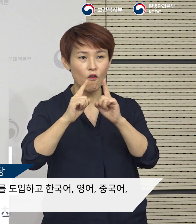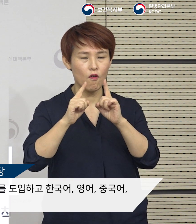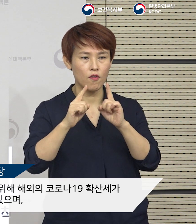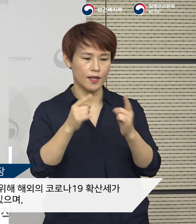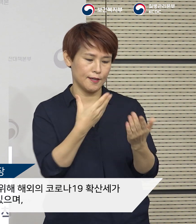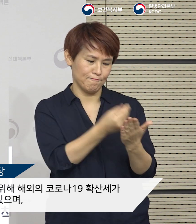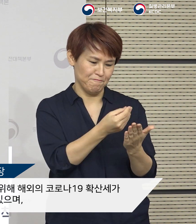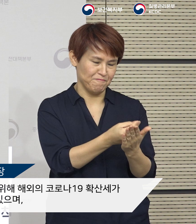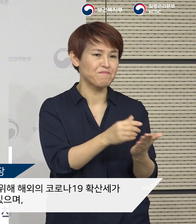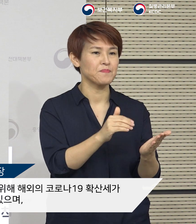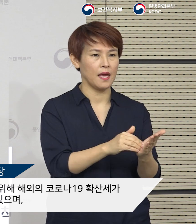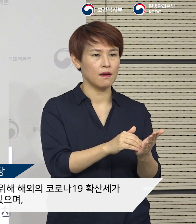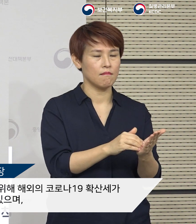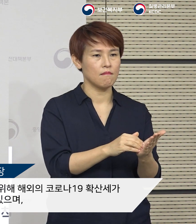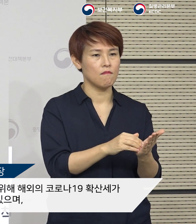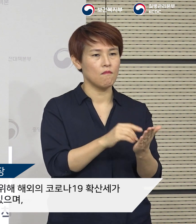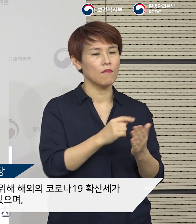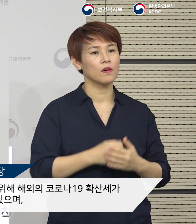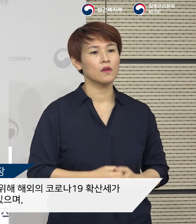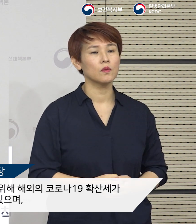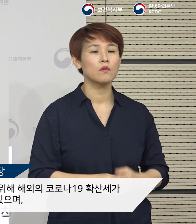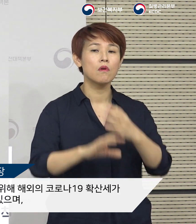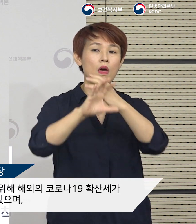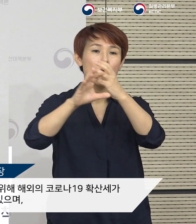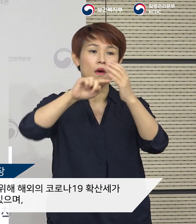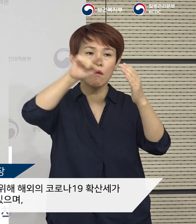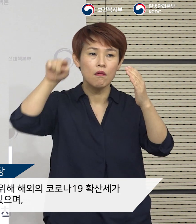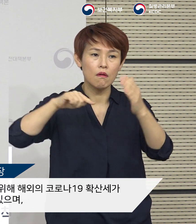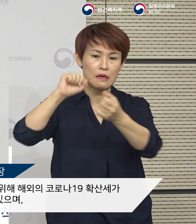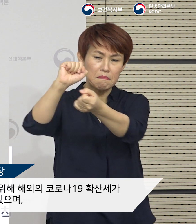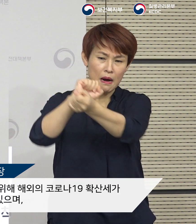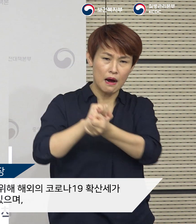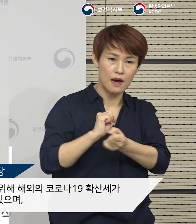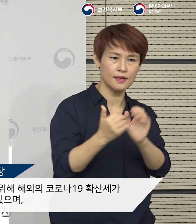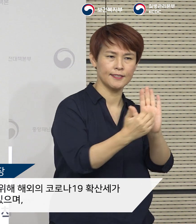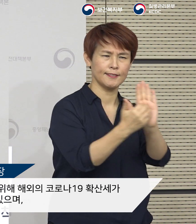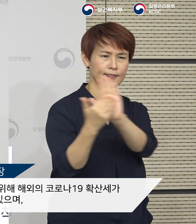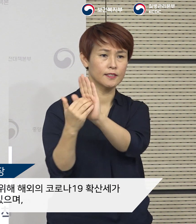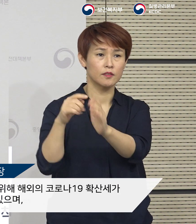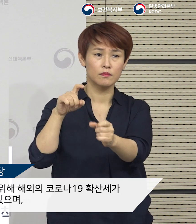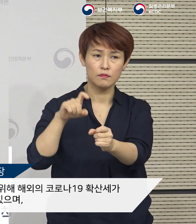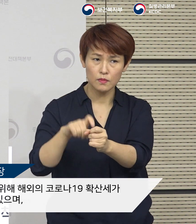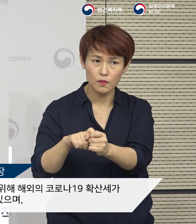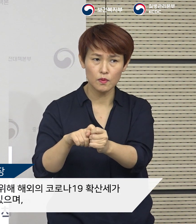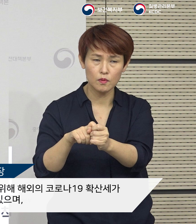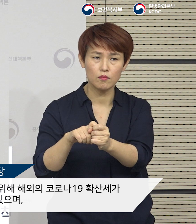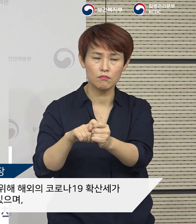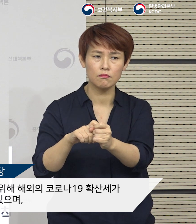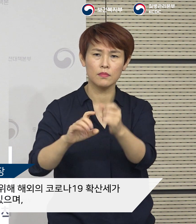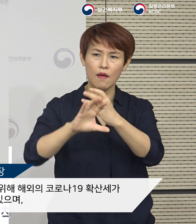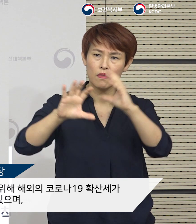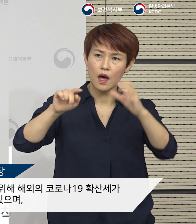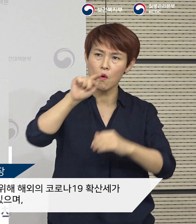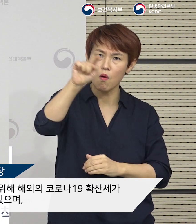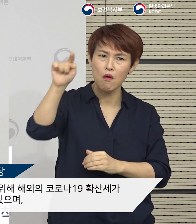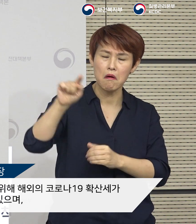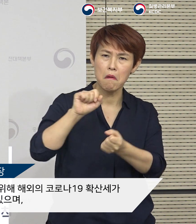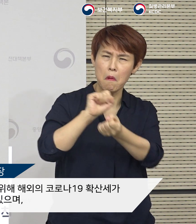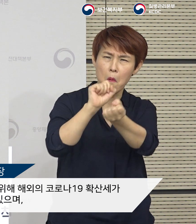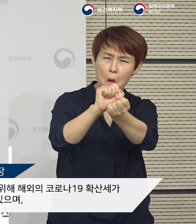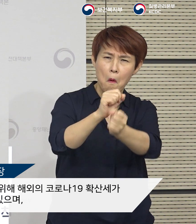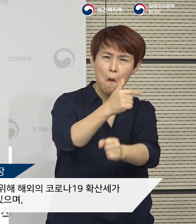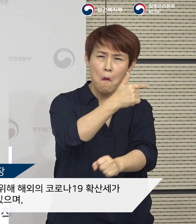확대하였습니다. 정부는 해외로부터 코로나19 추가 유입을 막기 위해 해외의 코로나19 확산세가 매우